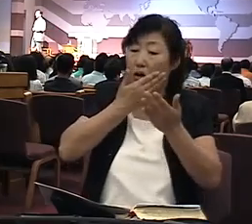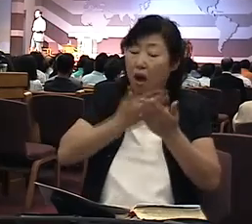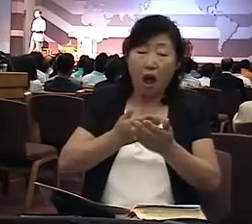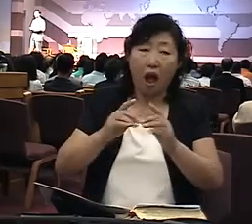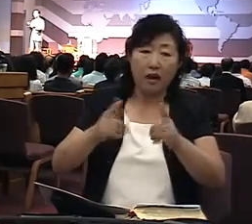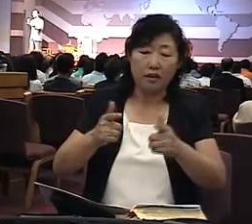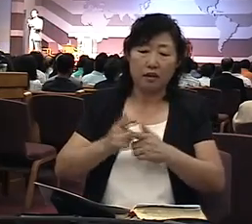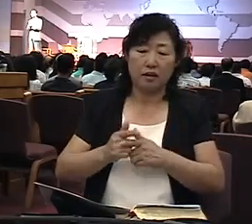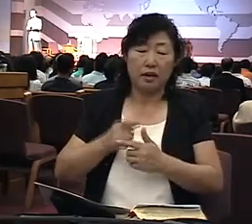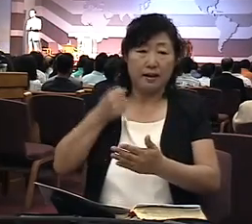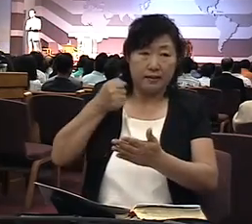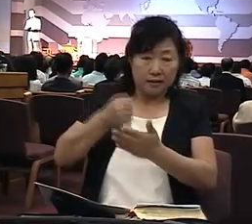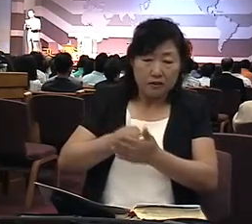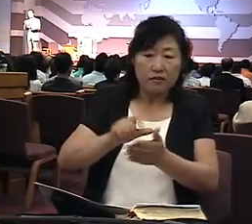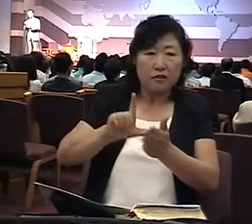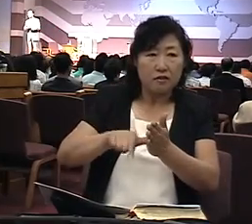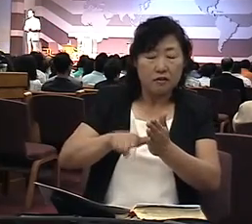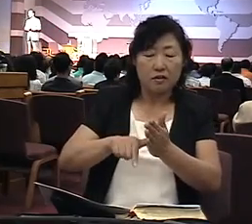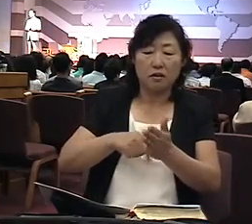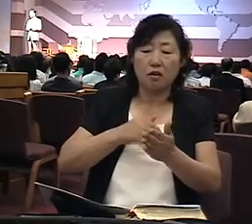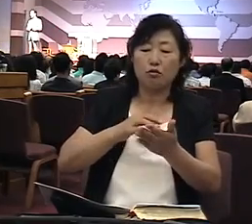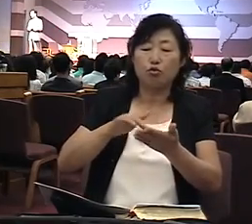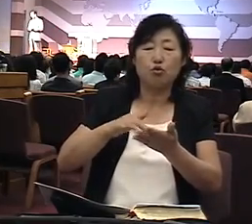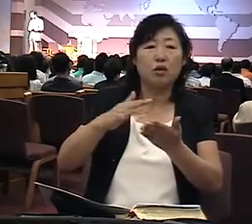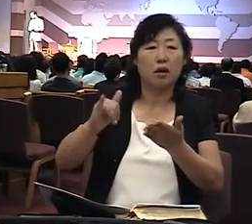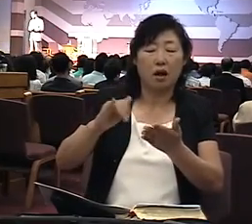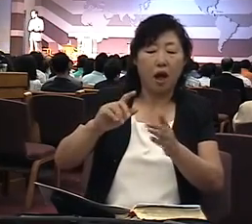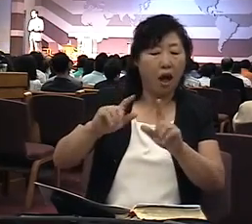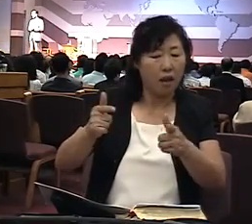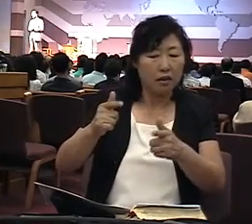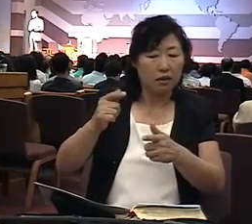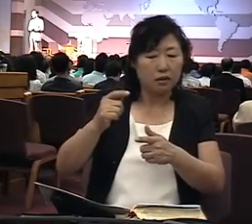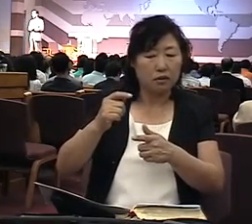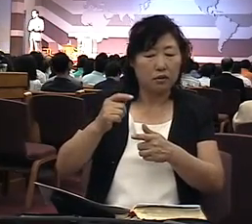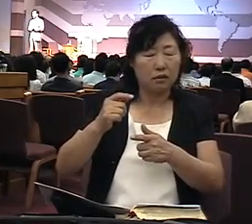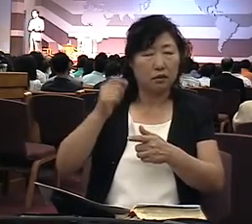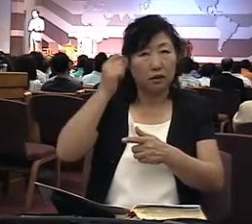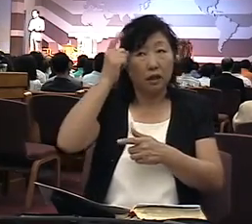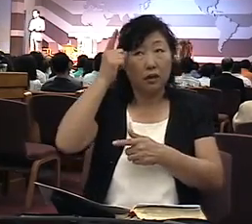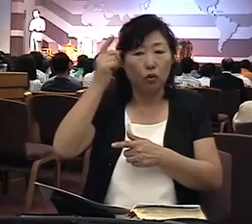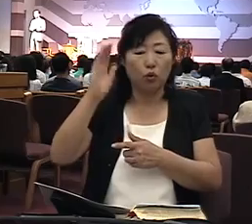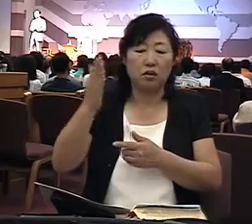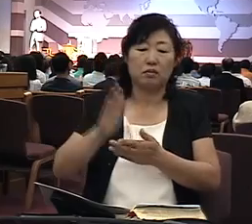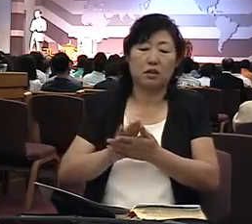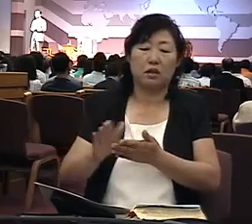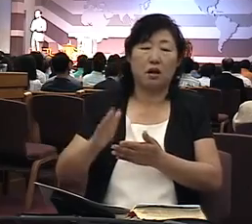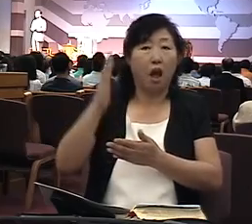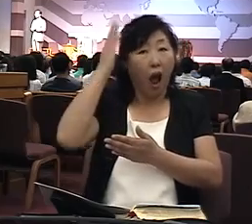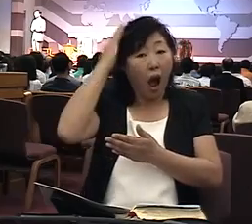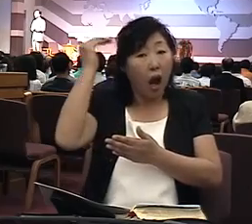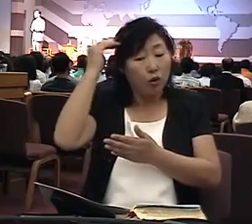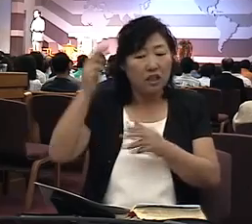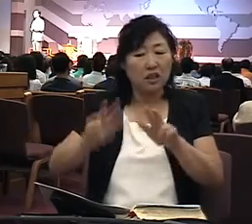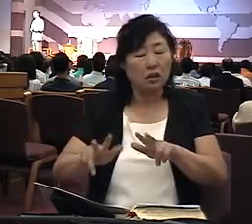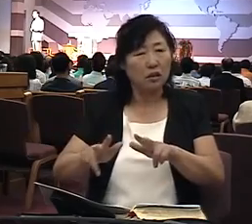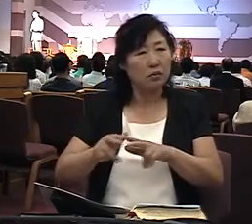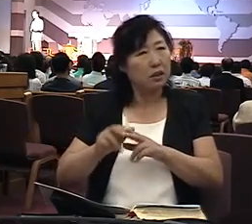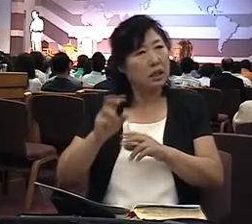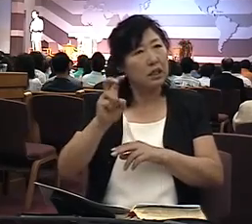결정적인 순간에 디퍼런스 메이커는 숫자가 아니라는 것을 깨닫게 되었습니다. 한국도 지금은 20% 내지 25%,